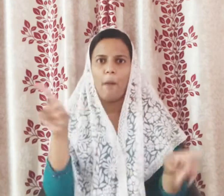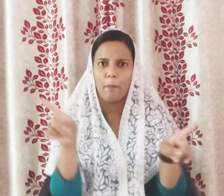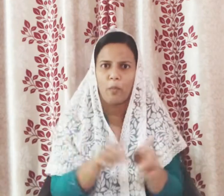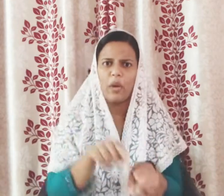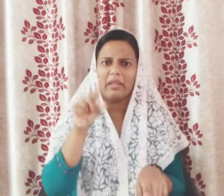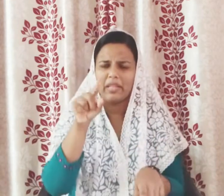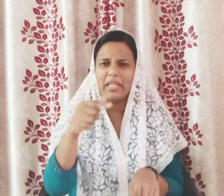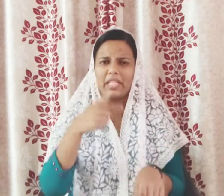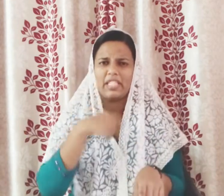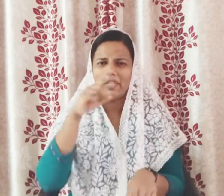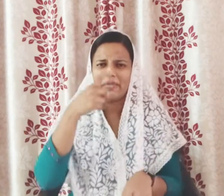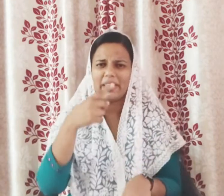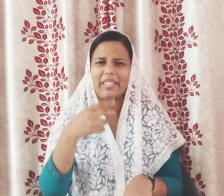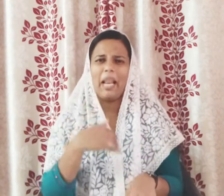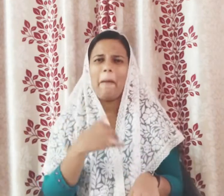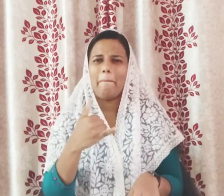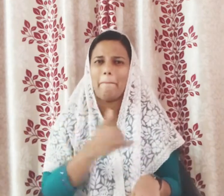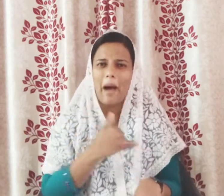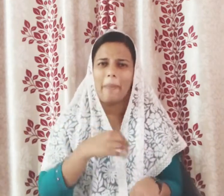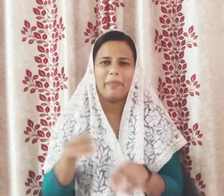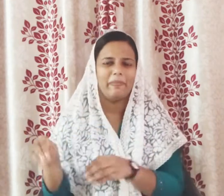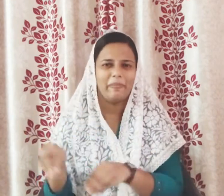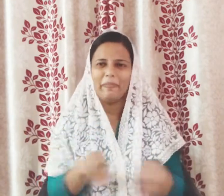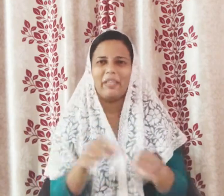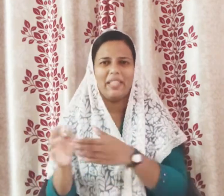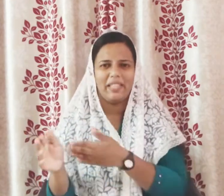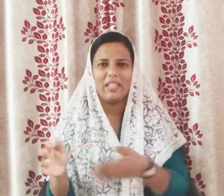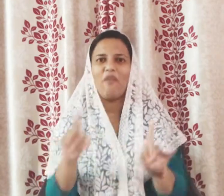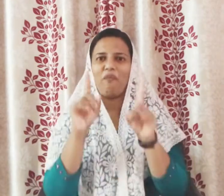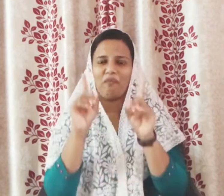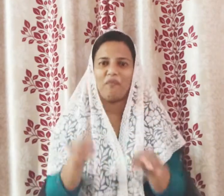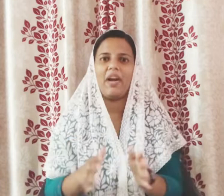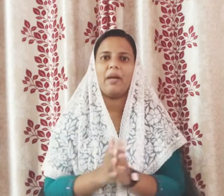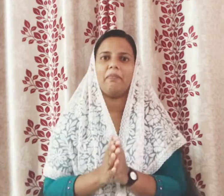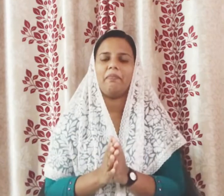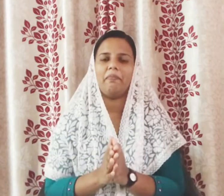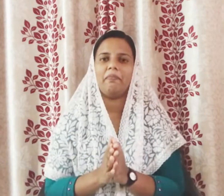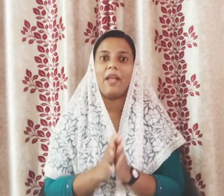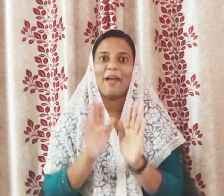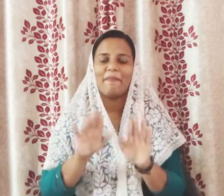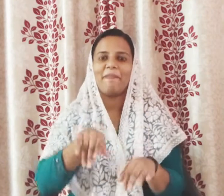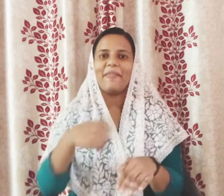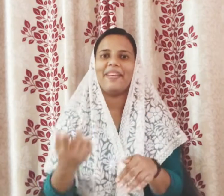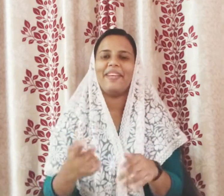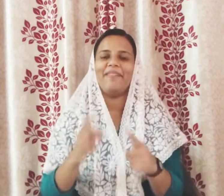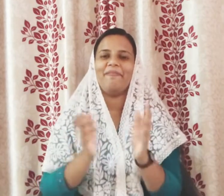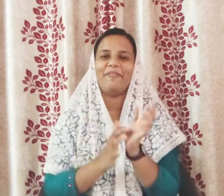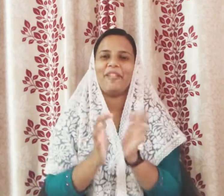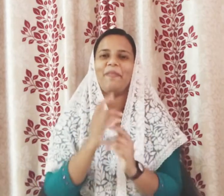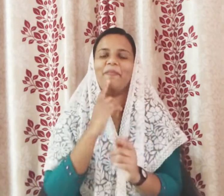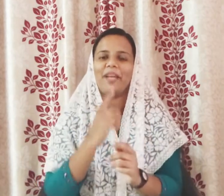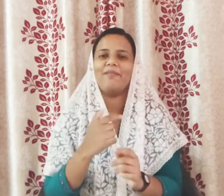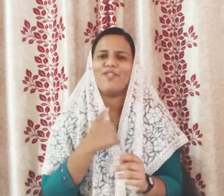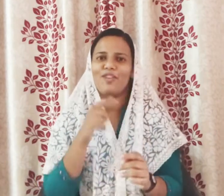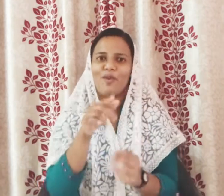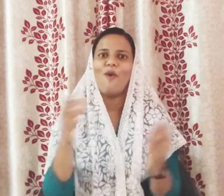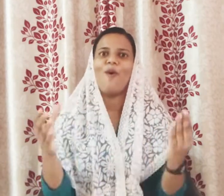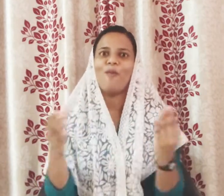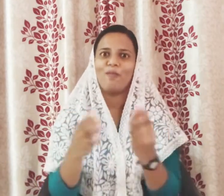ജീവിതത്തിൽ നിന്ന് പെർമനൻ്റായിട്ട് അതിനെ അങ്ങ് റിമൂവ് ചെയ്ത് കളയാമെങ്കിൽ പ്രിയപ്പെട്ടവരെ, പിന്നെ കർത്താവ് പറയുന്നൊരു മറുപടിയുണ്ട്, ഞാൻ നിൻ്റെ കൂടെയുണ്ട്,